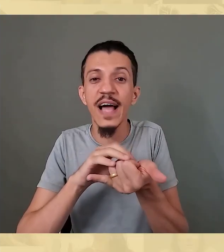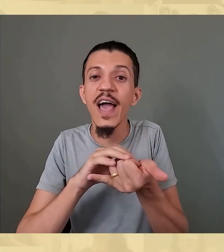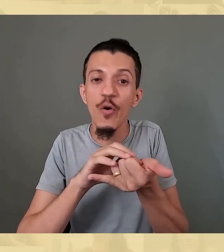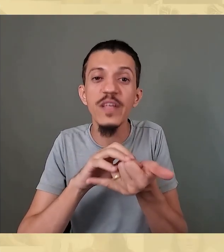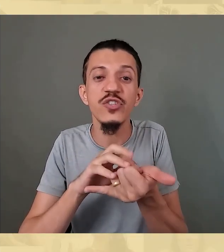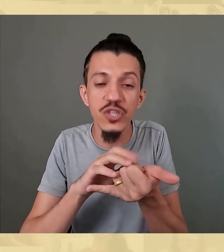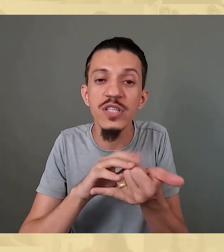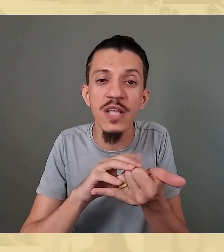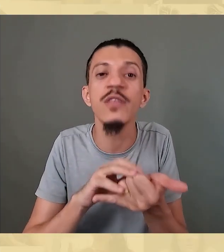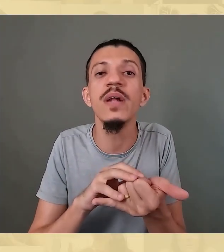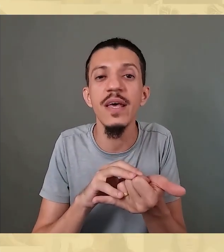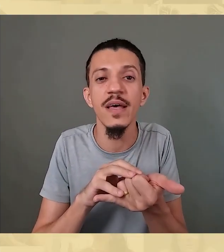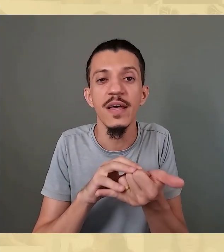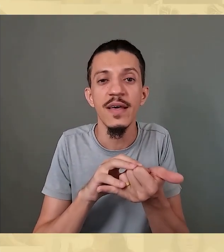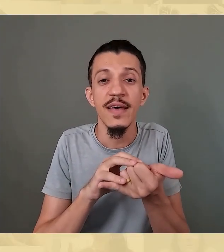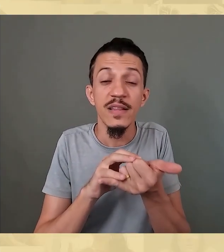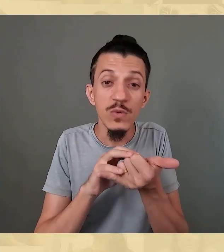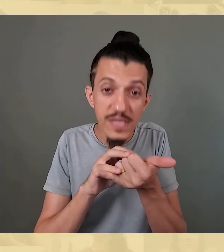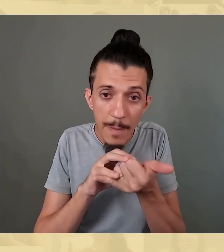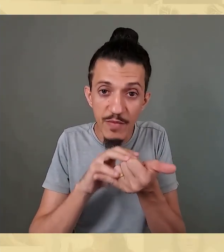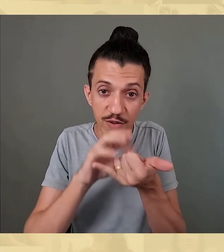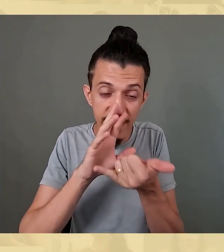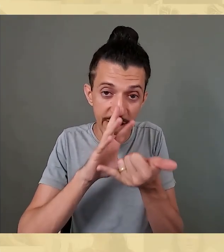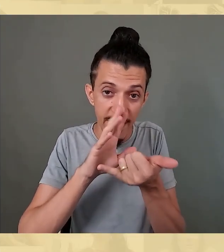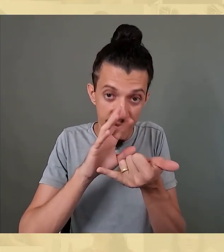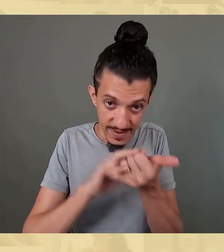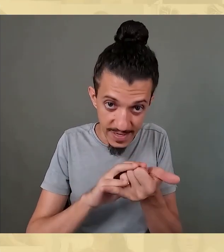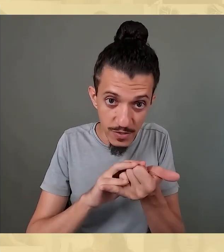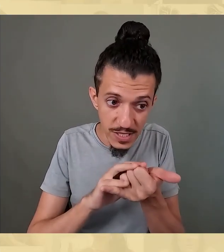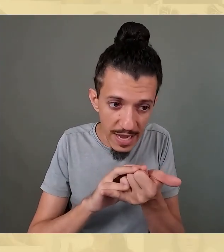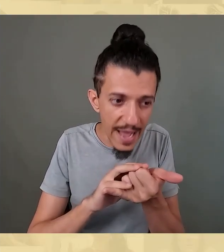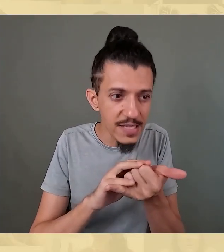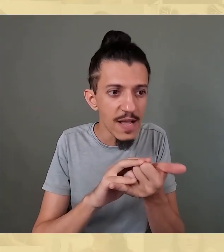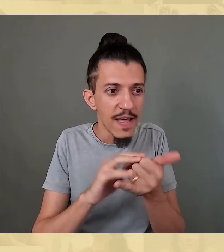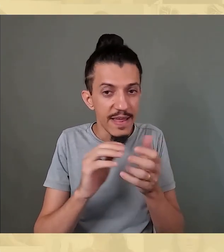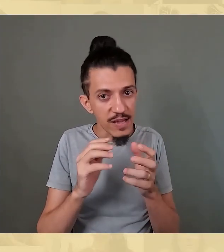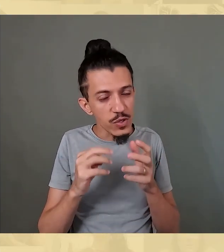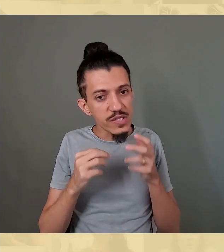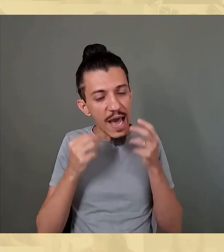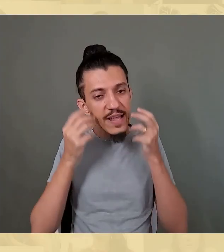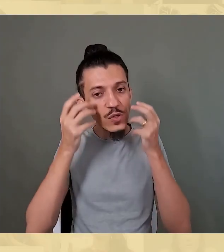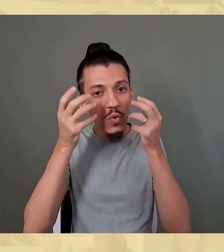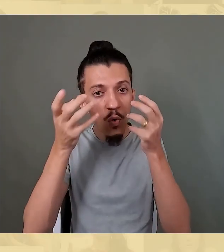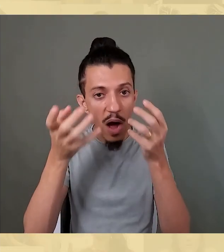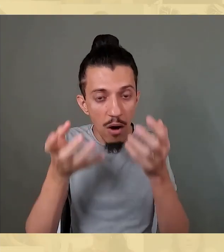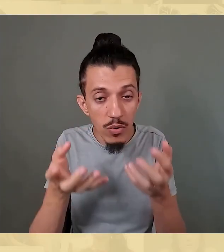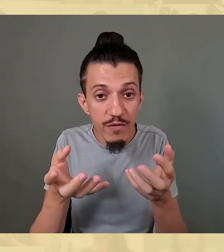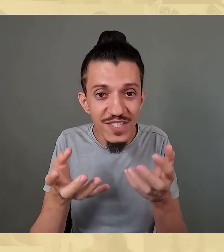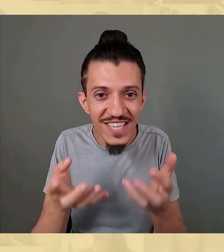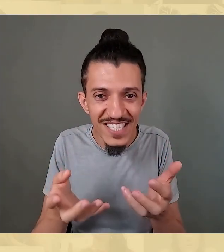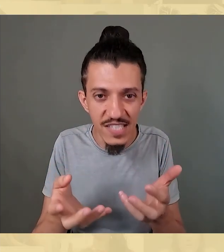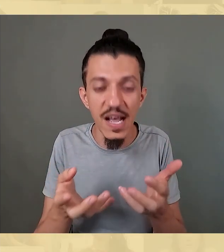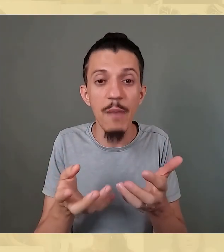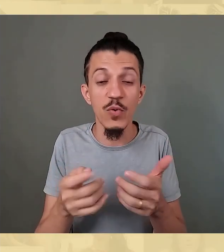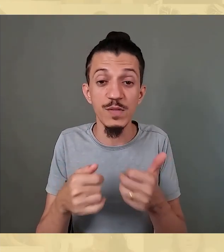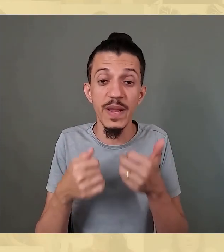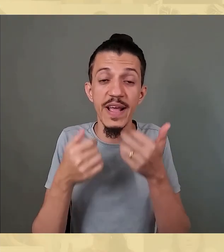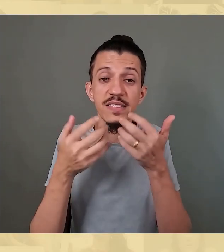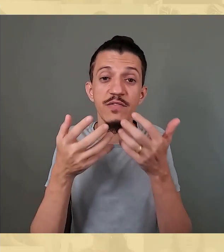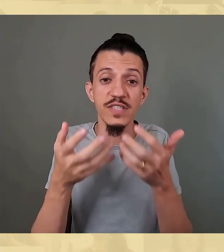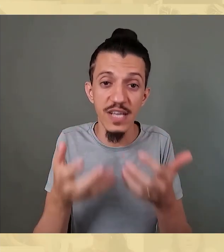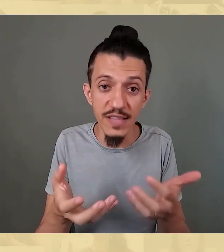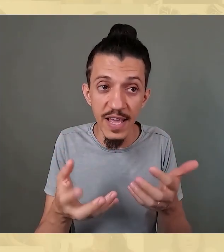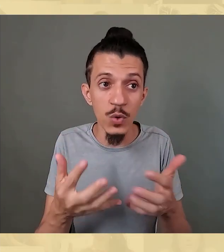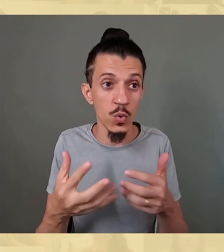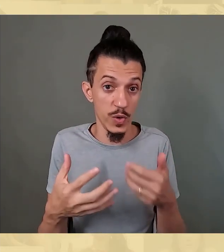que está realmente digitando ali. Então sempre você vai fazer os sinais e associar isso com algo que você já sabe, com experiência